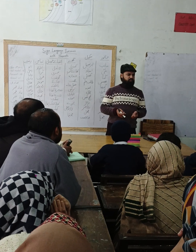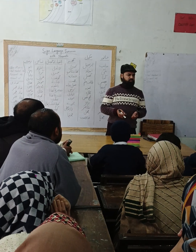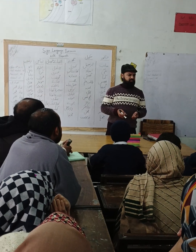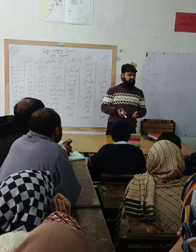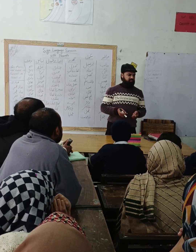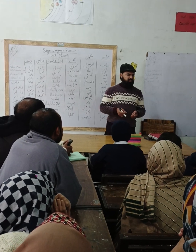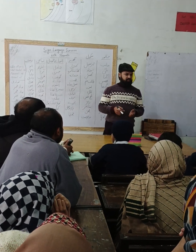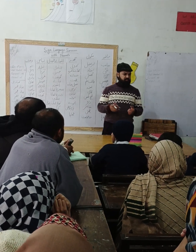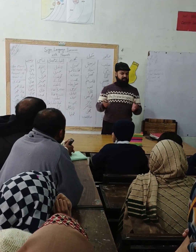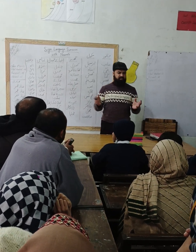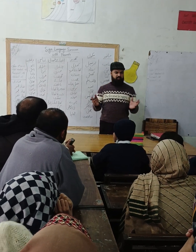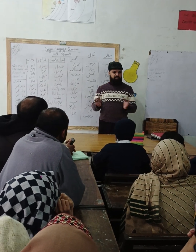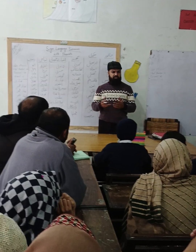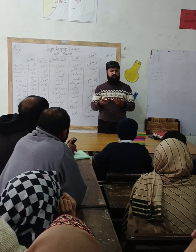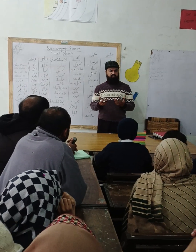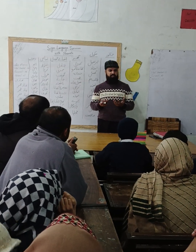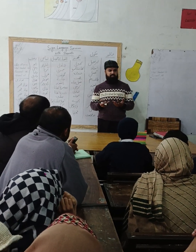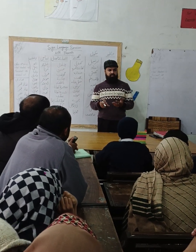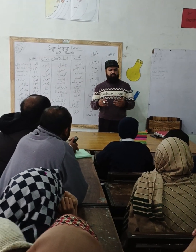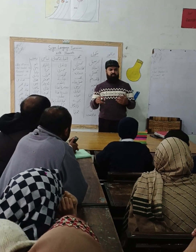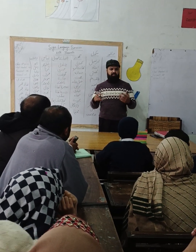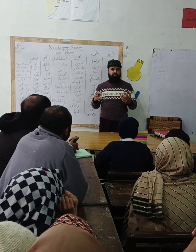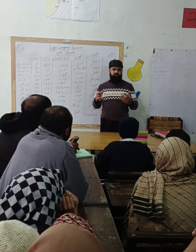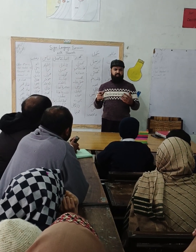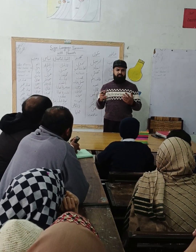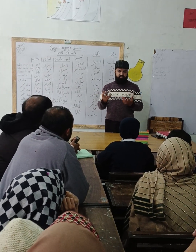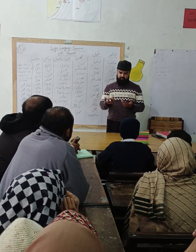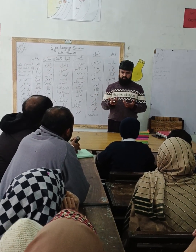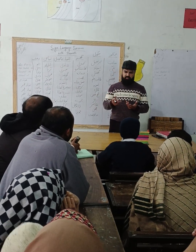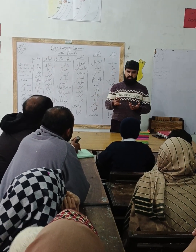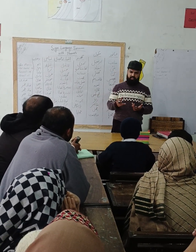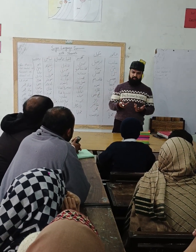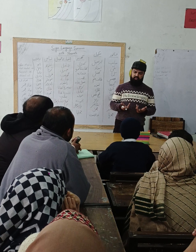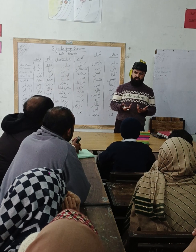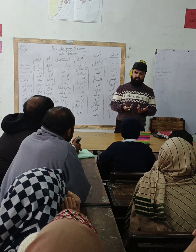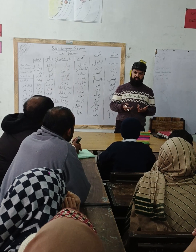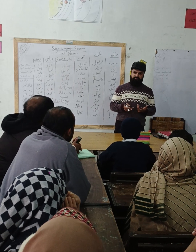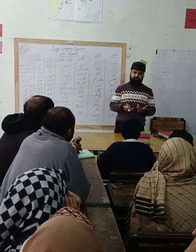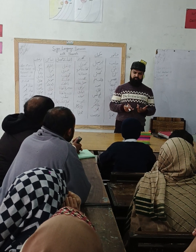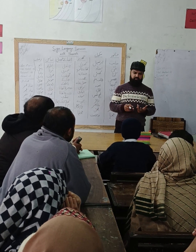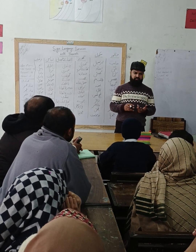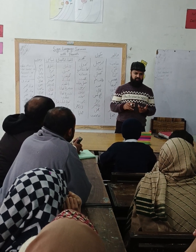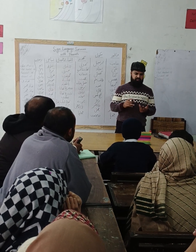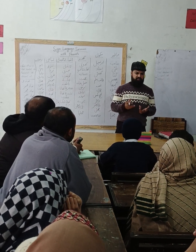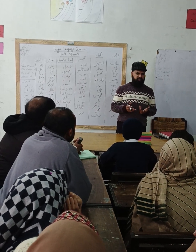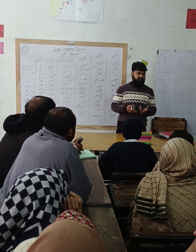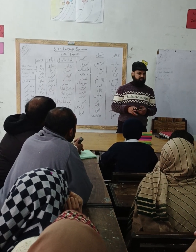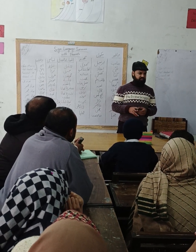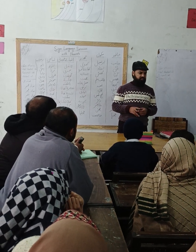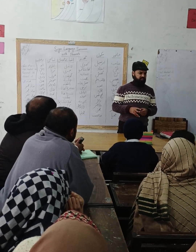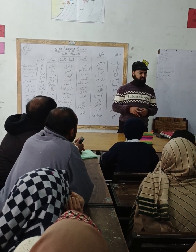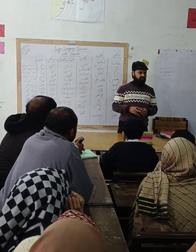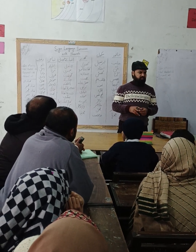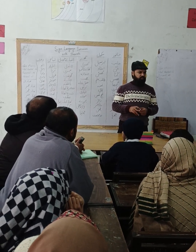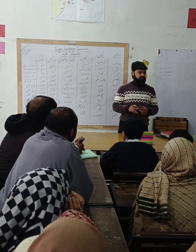इस वजह से ये पढ़ाने का बड़ा इशू आता है, घर में कोई साइंस सिखाने वाला नहीं होता, इस वजह ये चीज़ आती है। तो हम चाह रहे